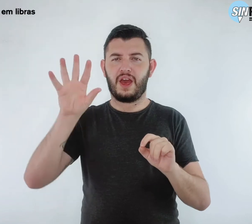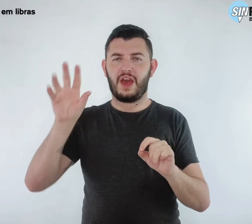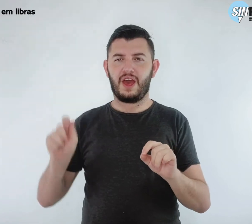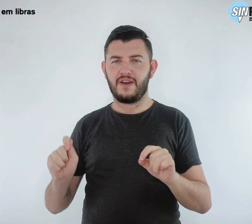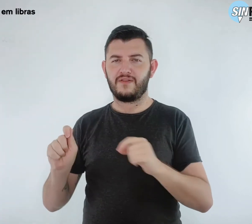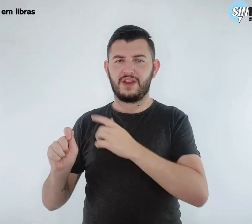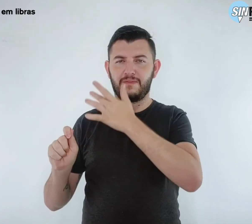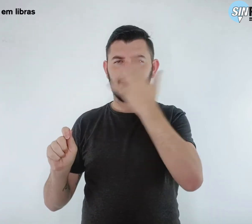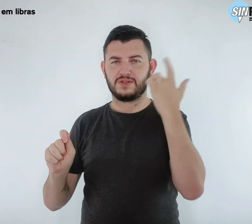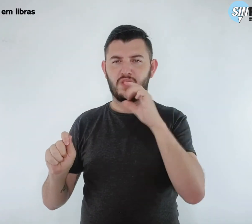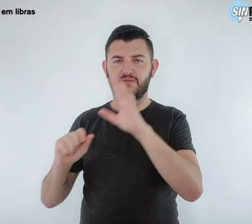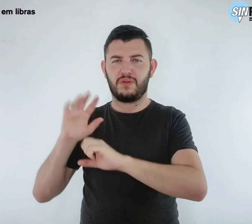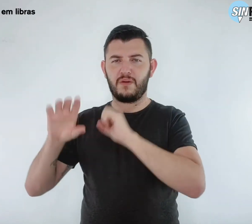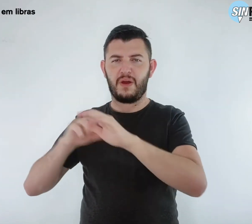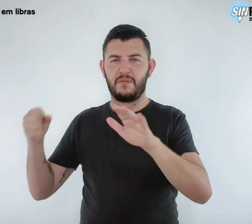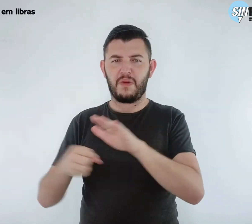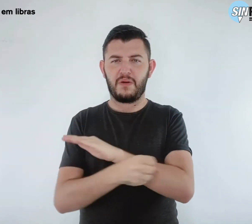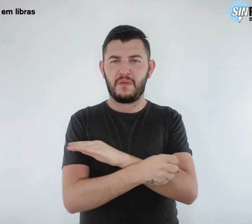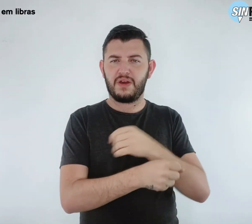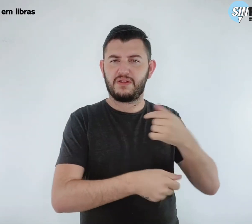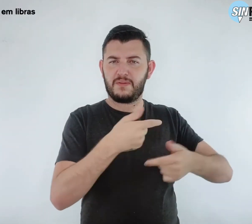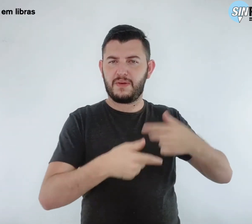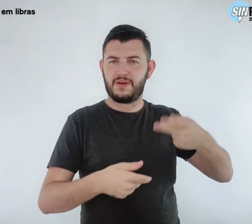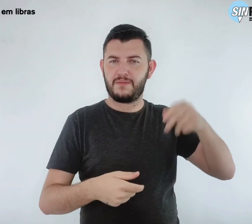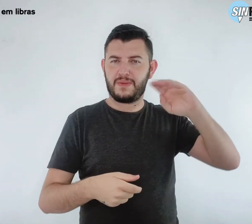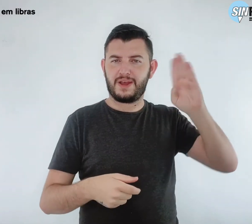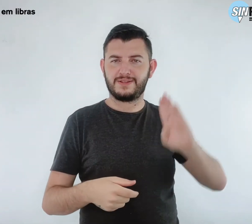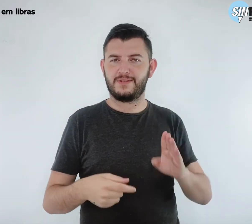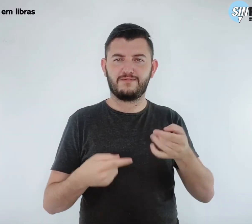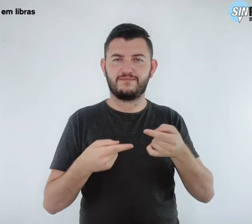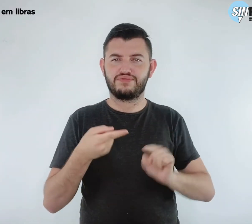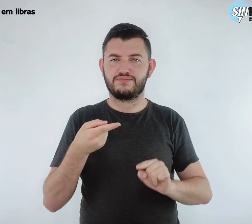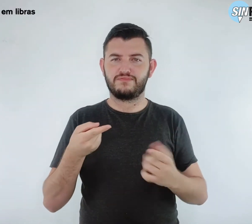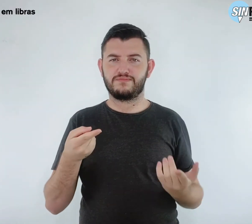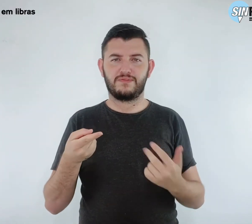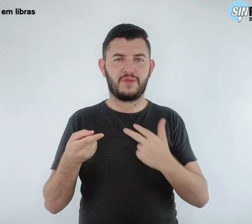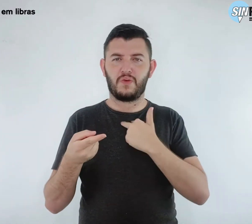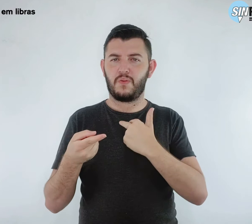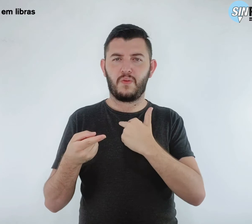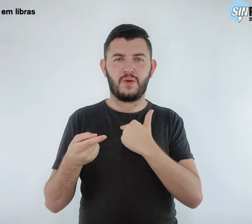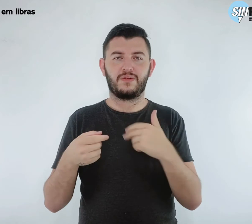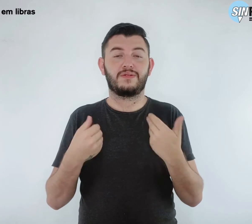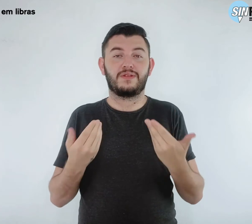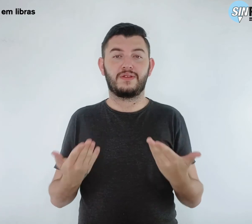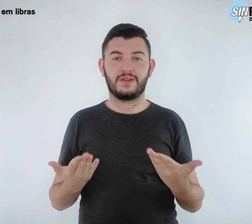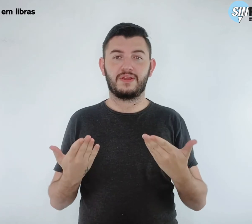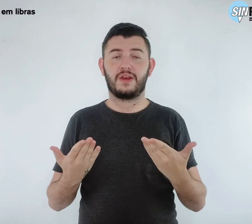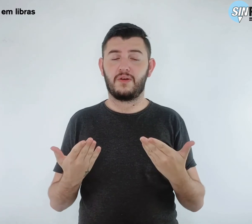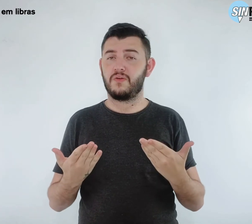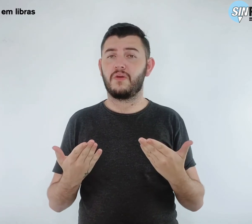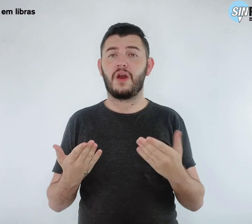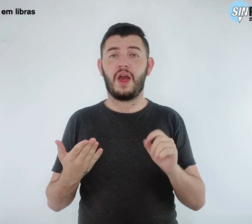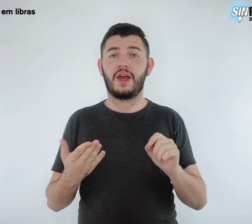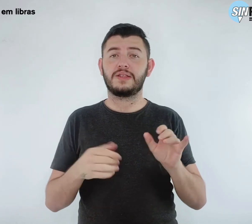de africanos, secou. A fonte que se manteve foi a do nascimento de bebês escravizados